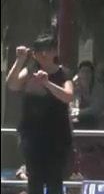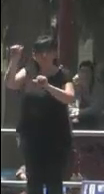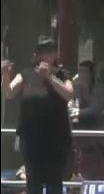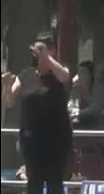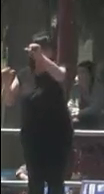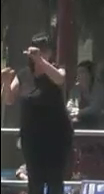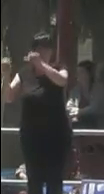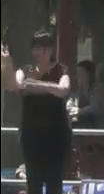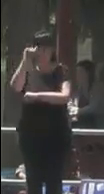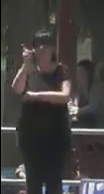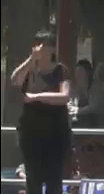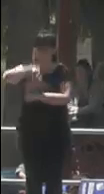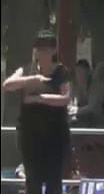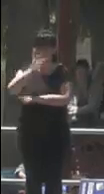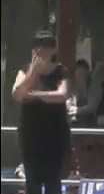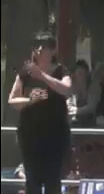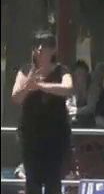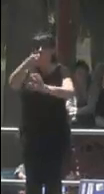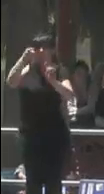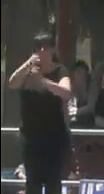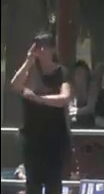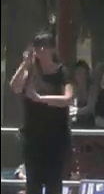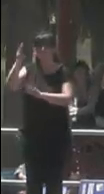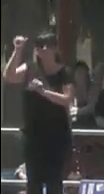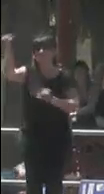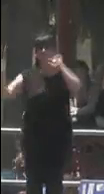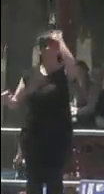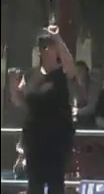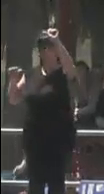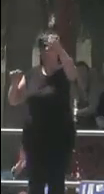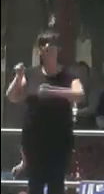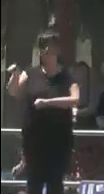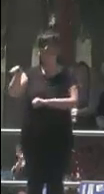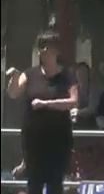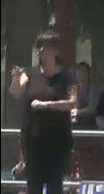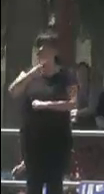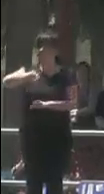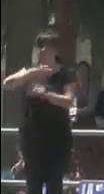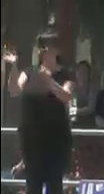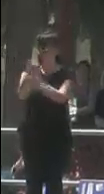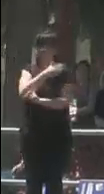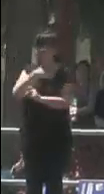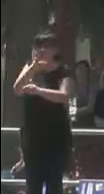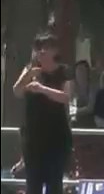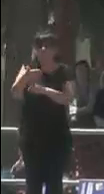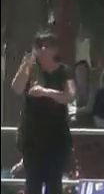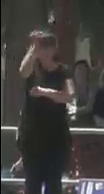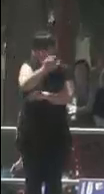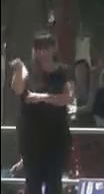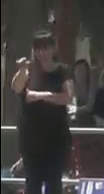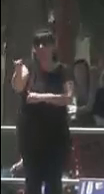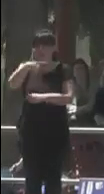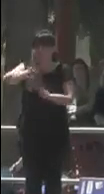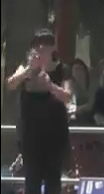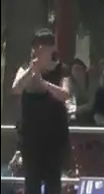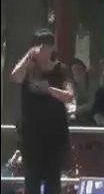PSOE, nacimos para gañar ao Partido Popular. E iso que vamos a facer dentro dunha semana nesta cidade, neste país e